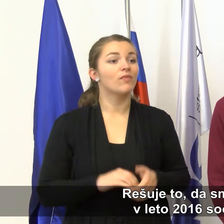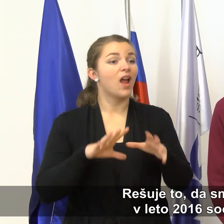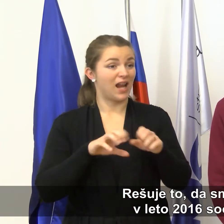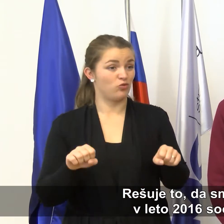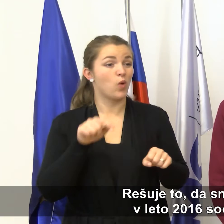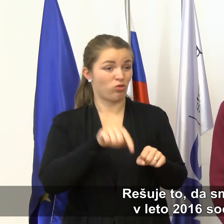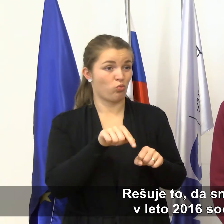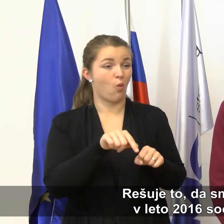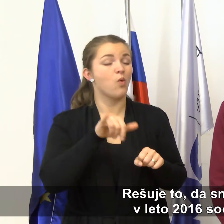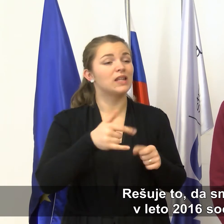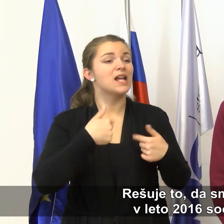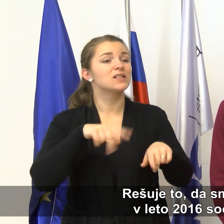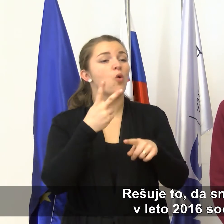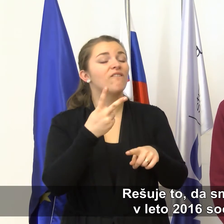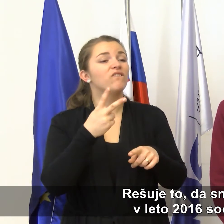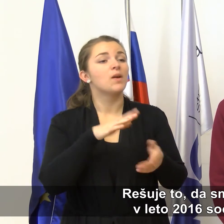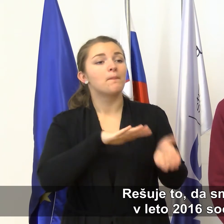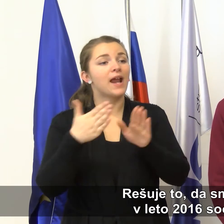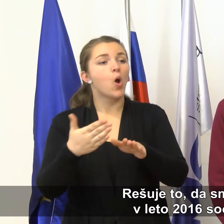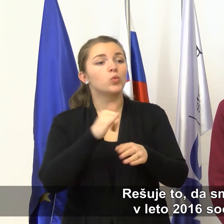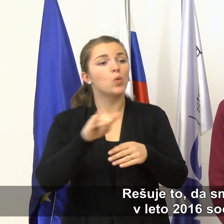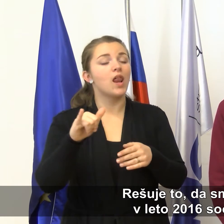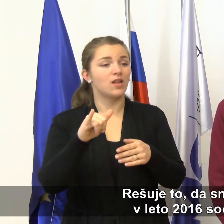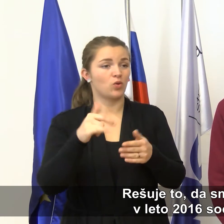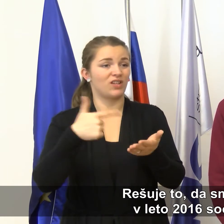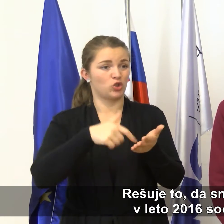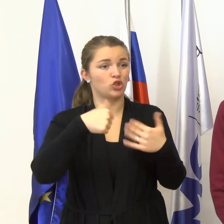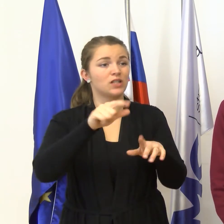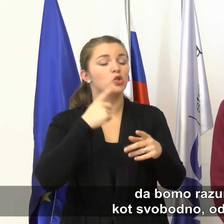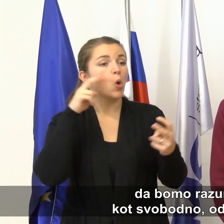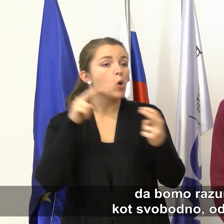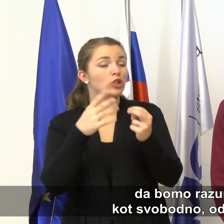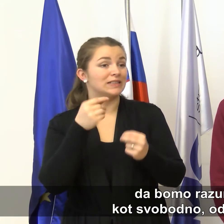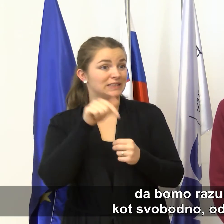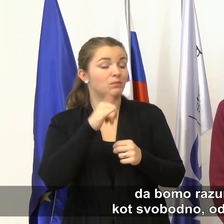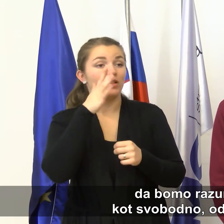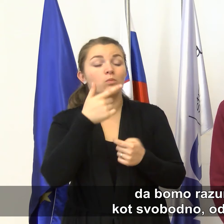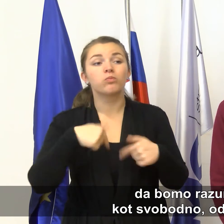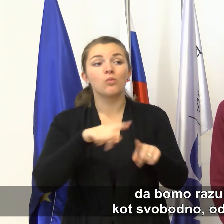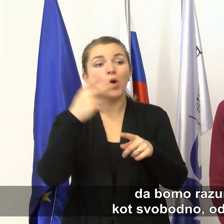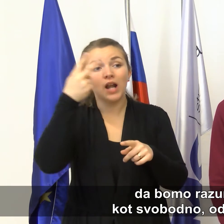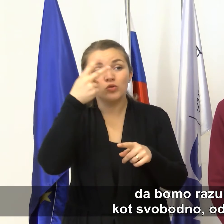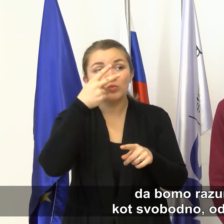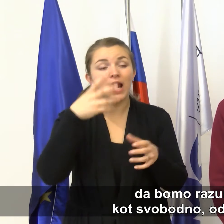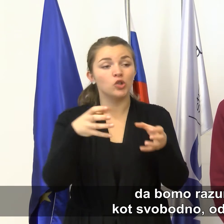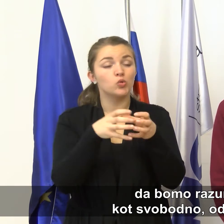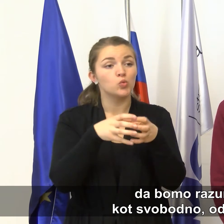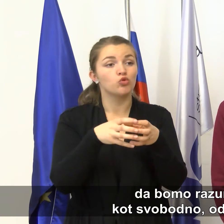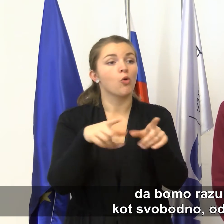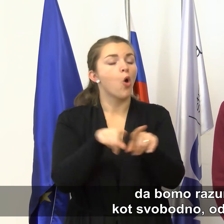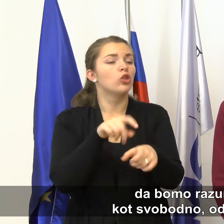Rešuje to, da smo v prehodu v leto 2016 soočeni s tem, da bomo razumeli družbo